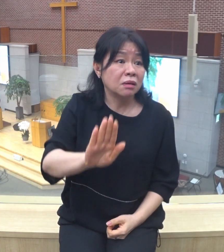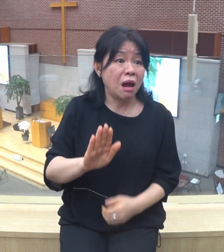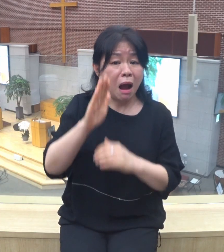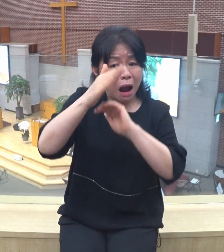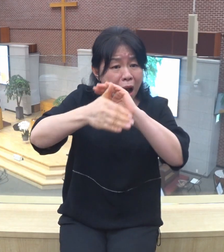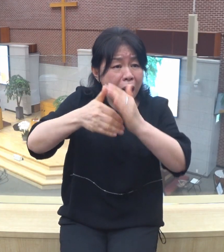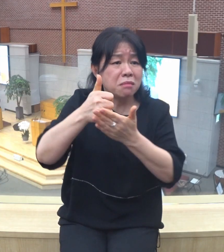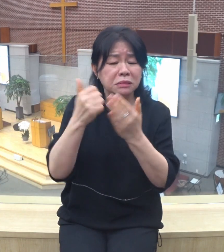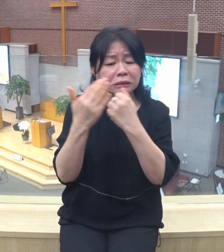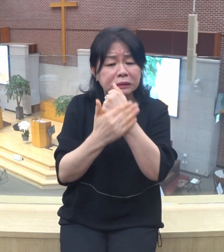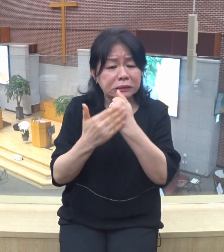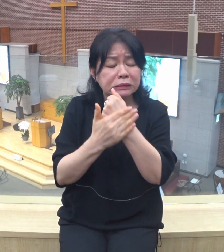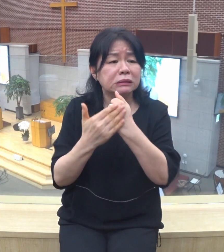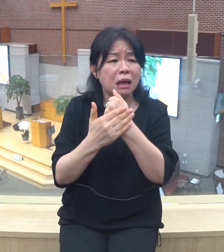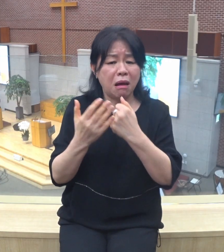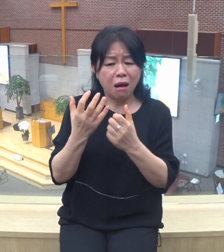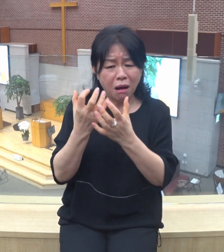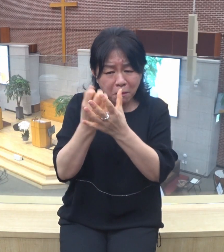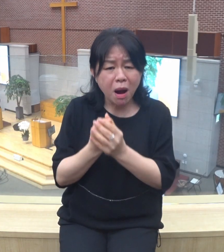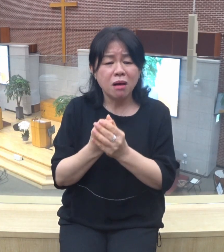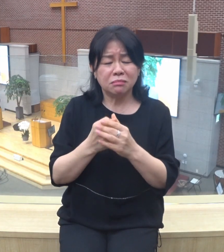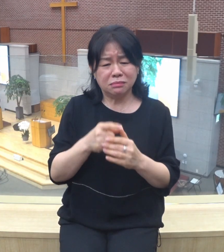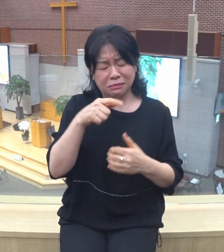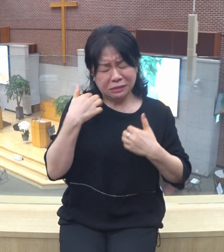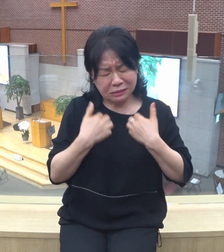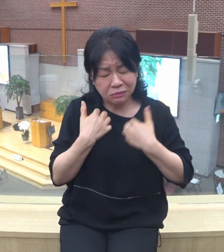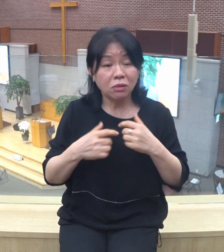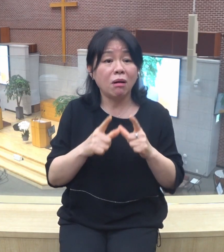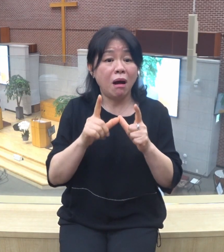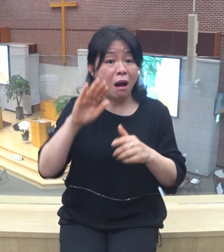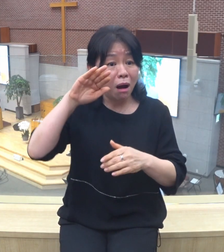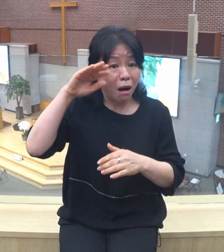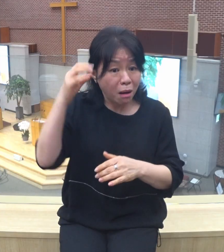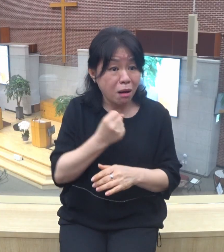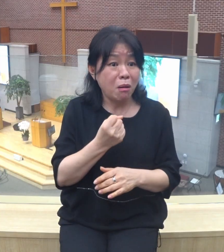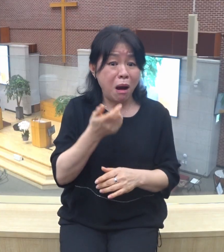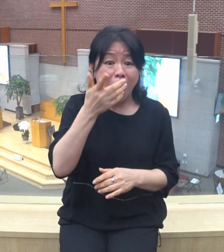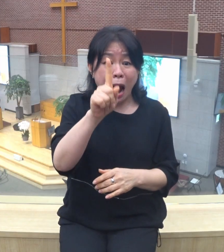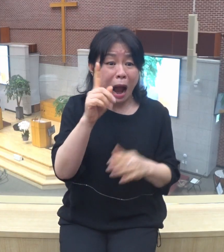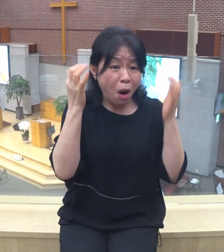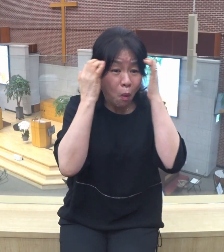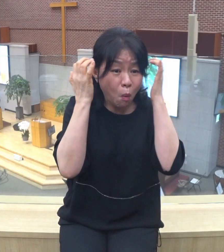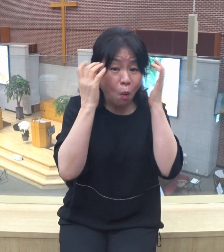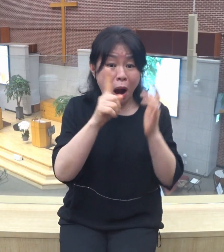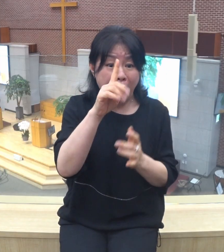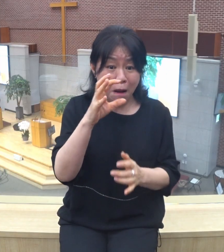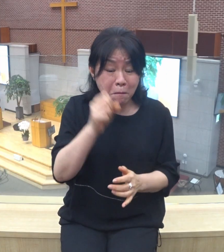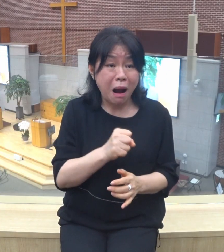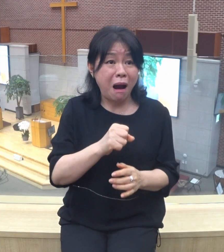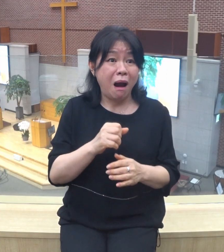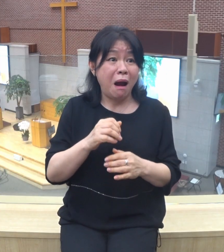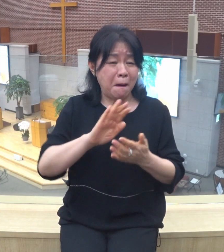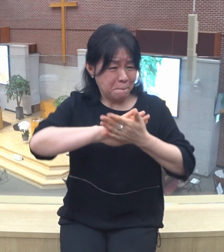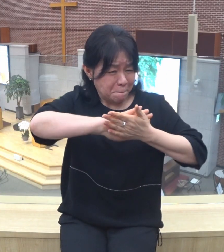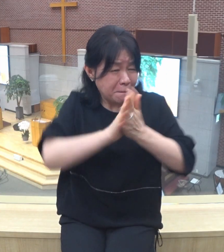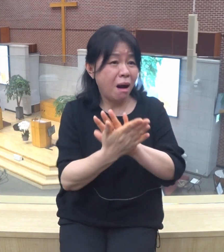앞에 은혜를 누리면서 살아가는데 어떻게 지금 이렇게 세상 사람들도 지탄할 만한 일을